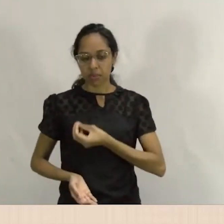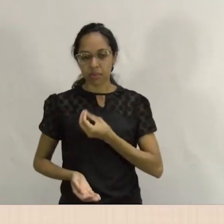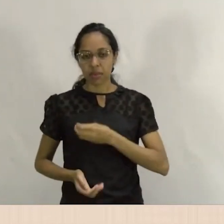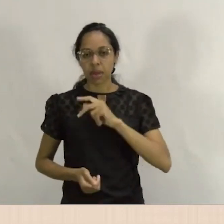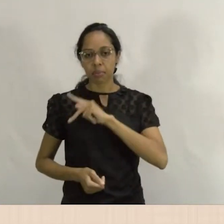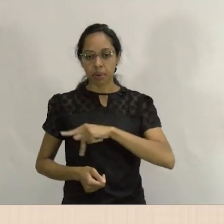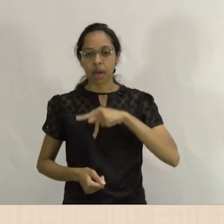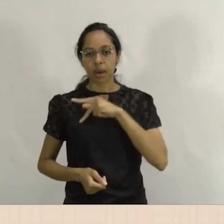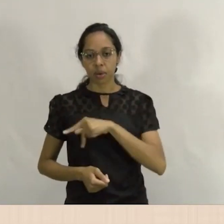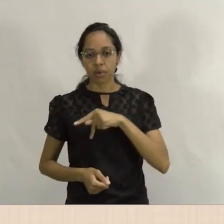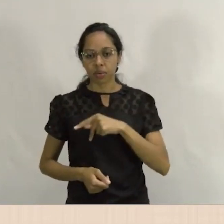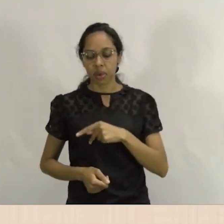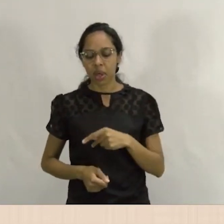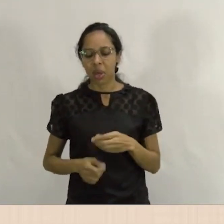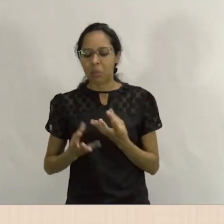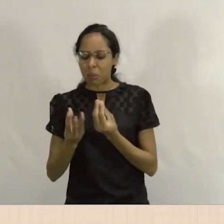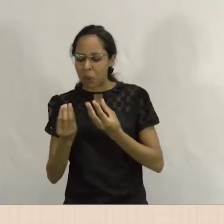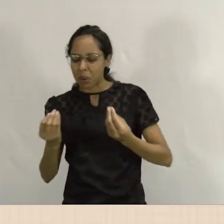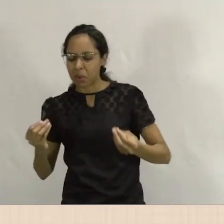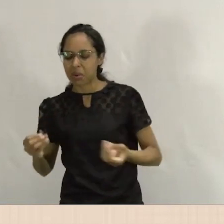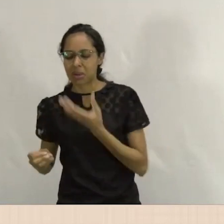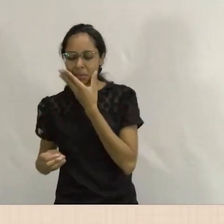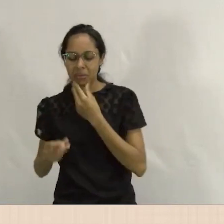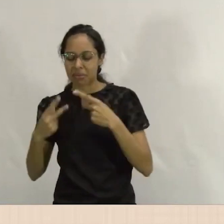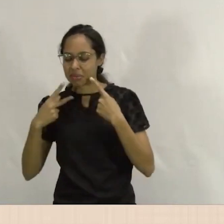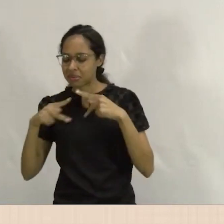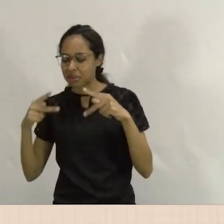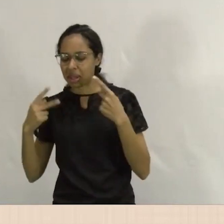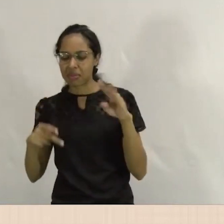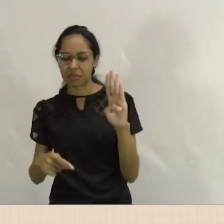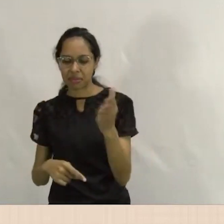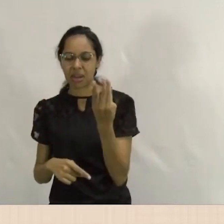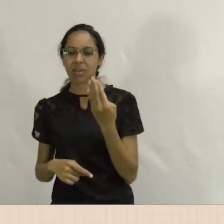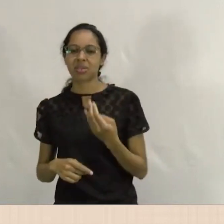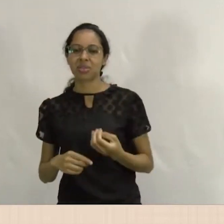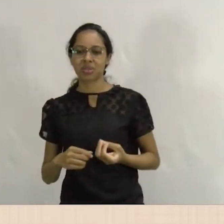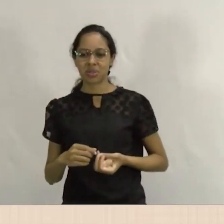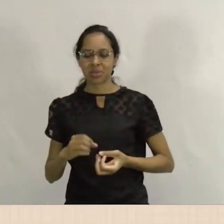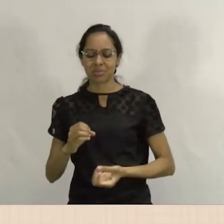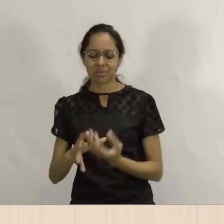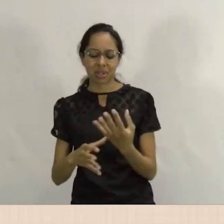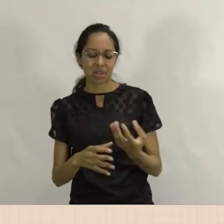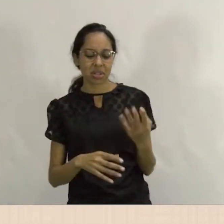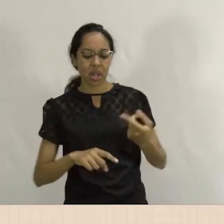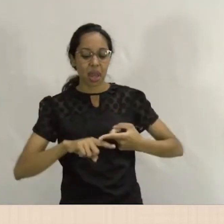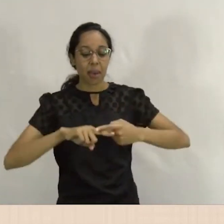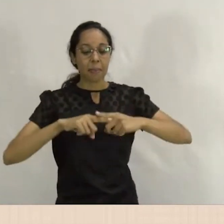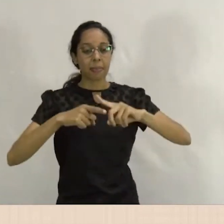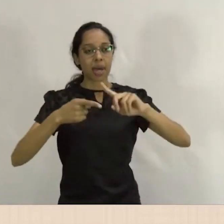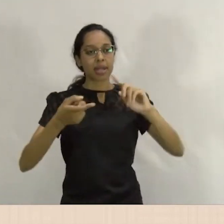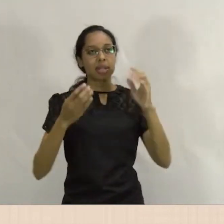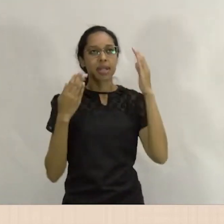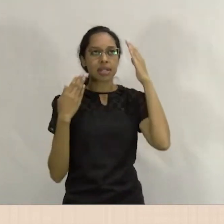mas graças a Deus que as ovelhas ouvem a voz do seu Senhor, a voz do